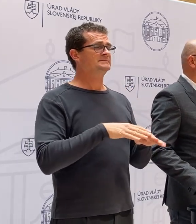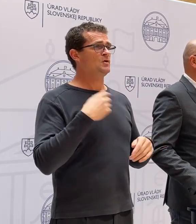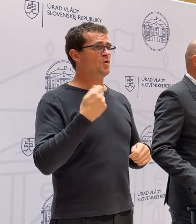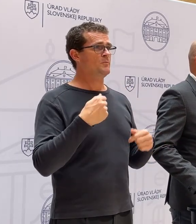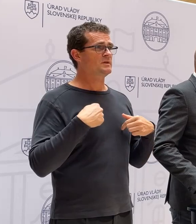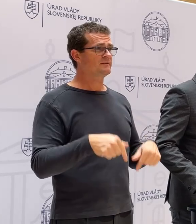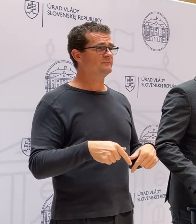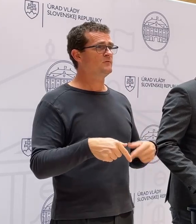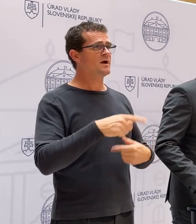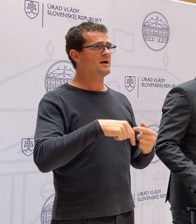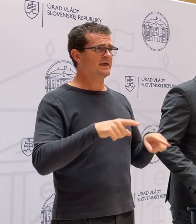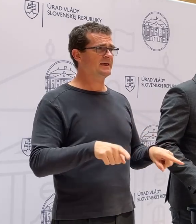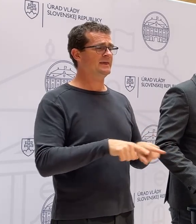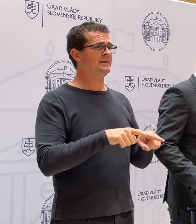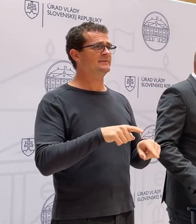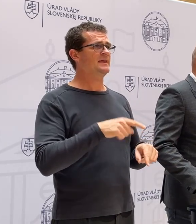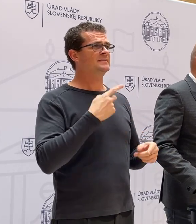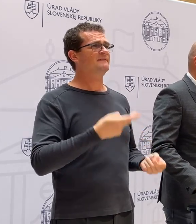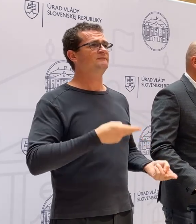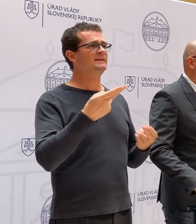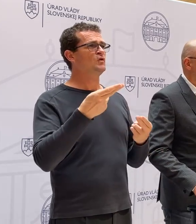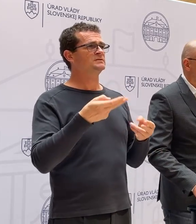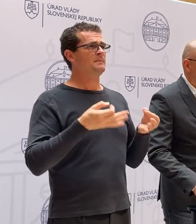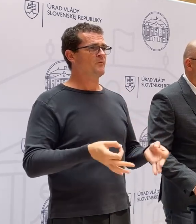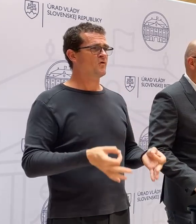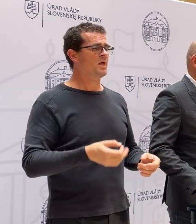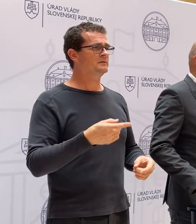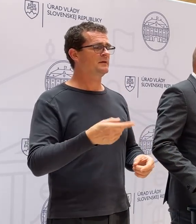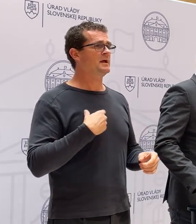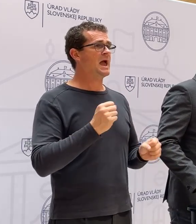ministerstvo hospodárstva obratom vydalo vývoznú licenciu a